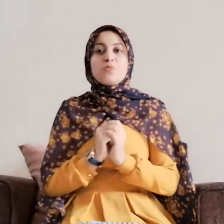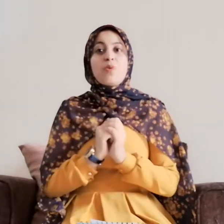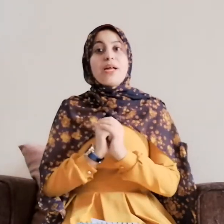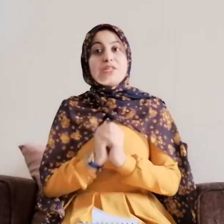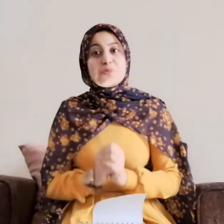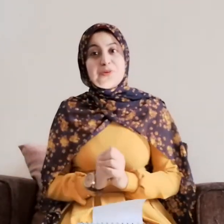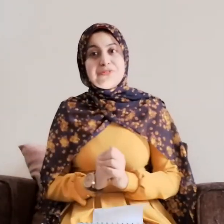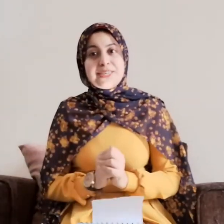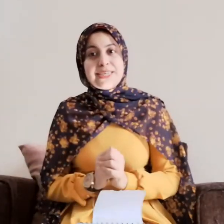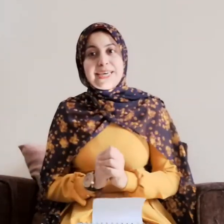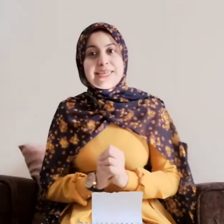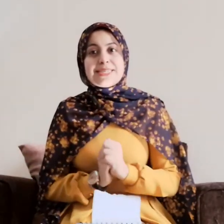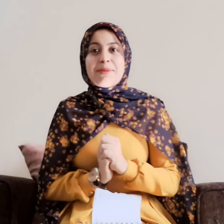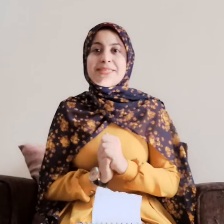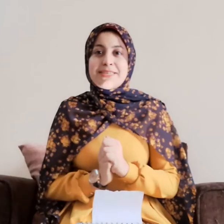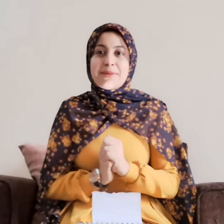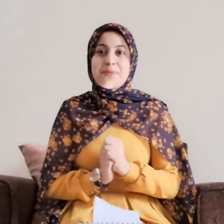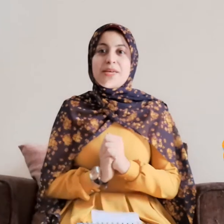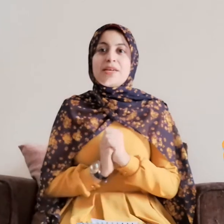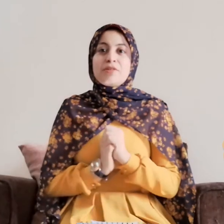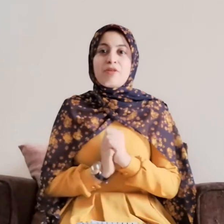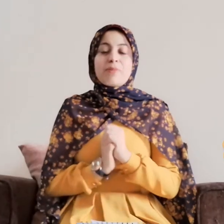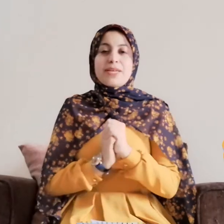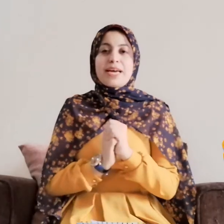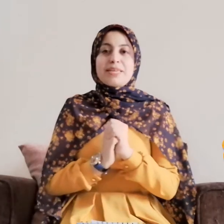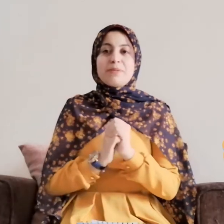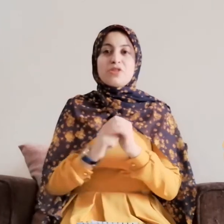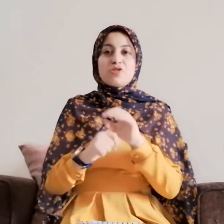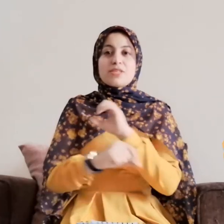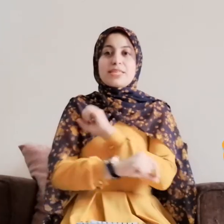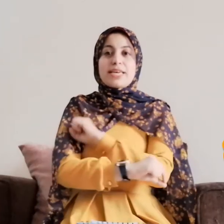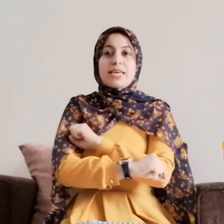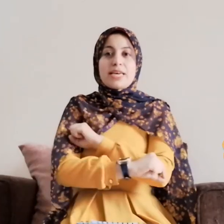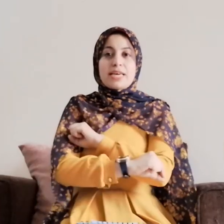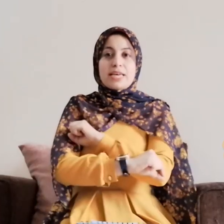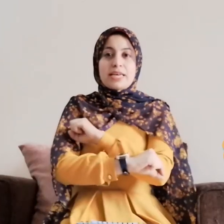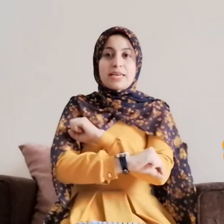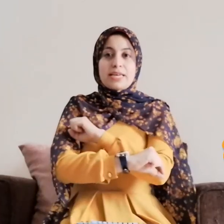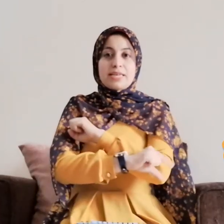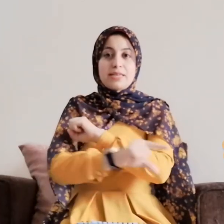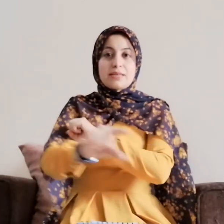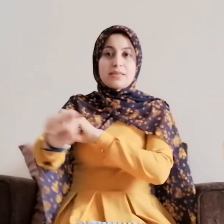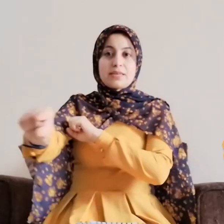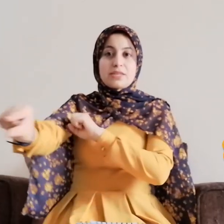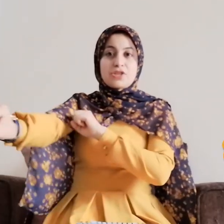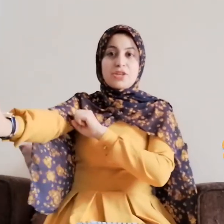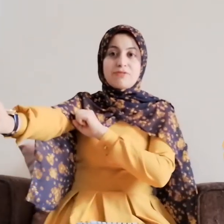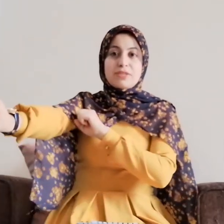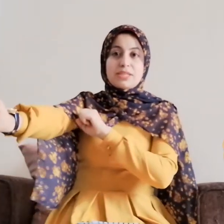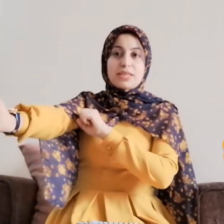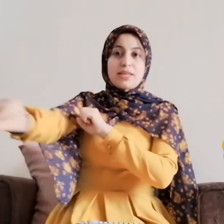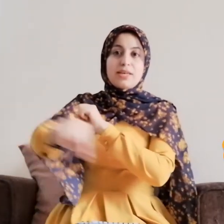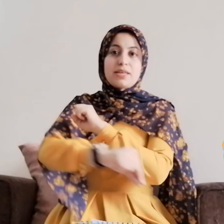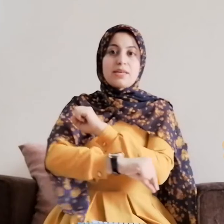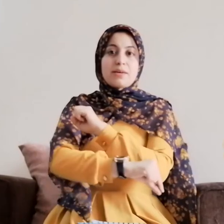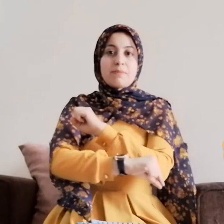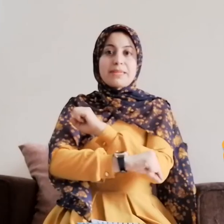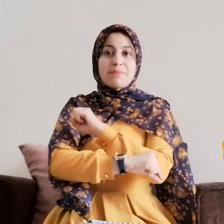الأسبوع، الأسبوع فيه إيه؟ 7 أيام. طيب إحنا هنعمل الإشارة إزاي؟ هنا شايفين دي كده، بادئة من